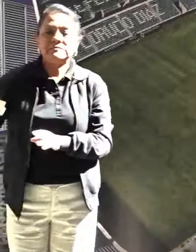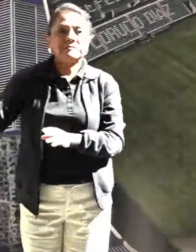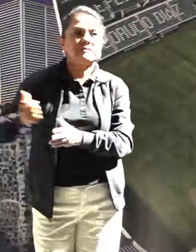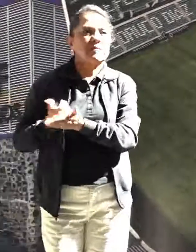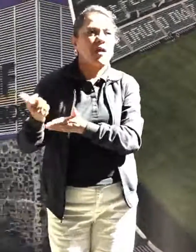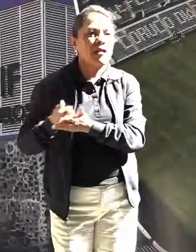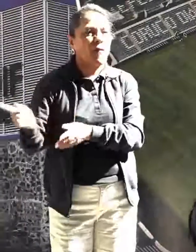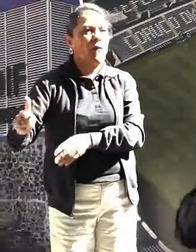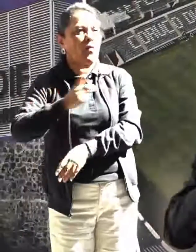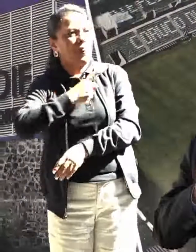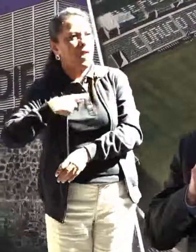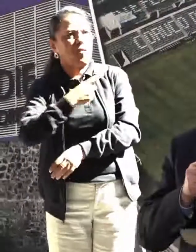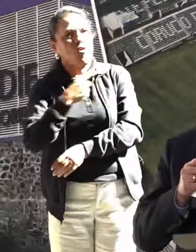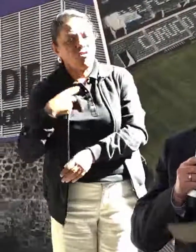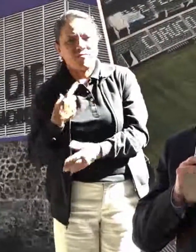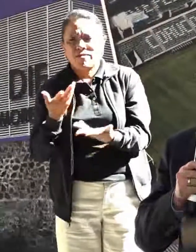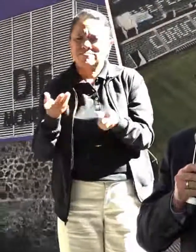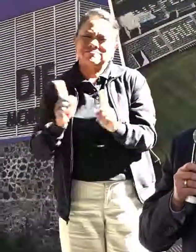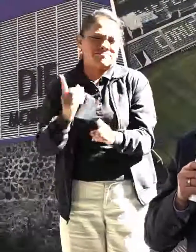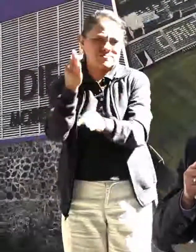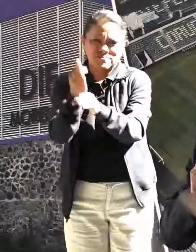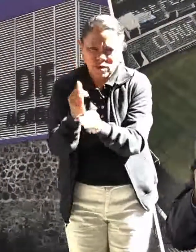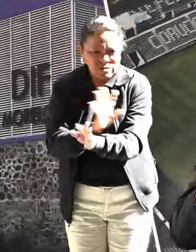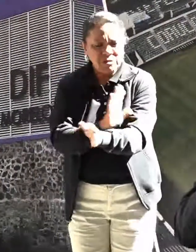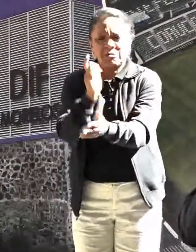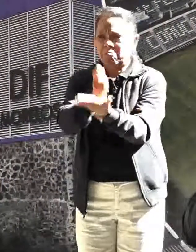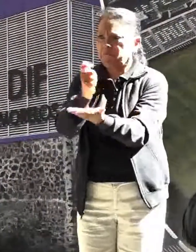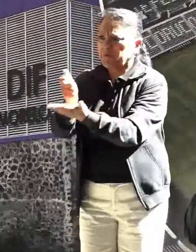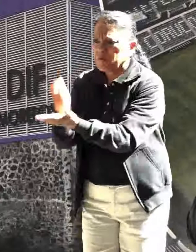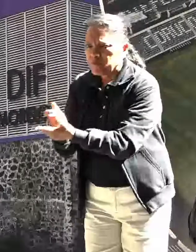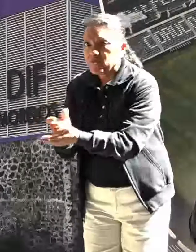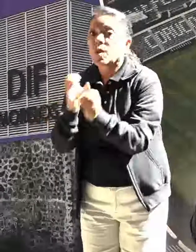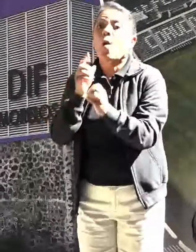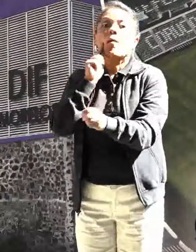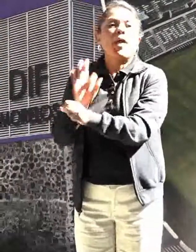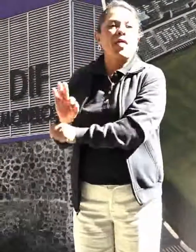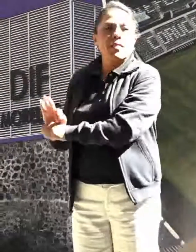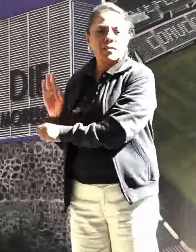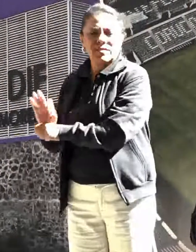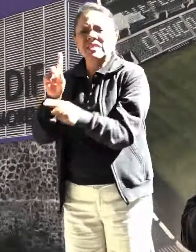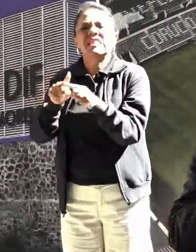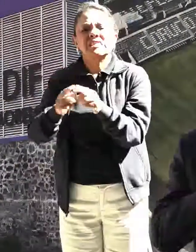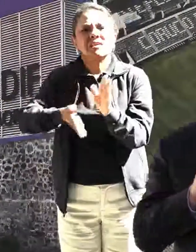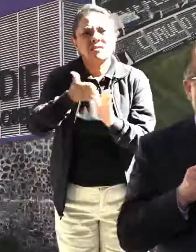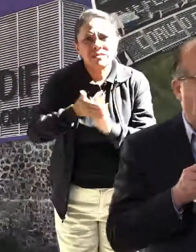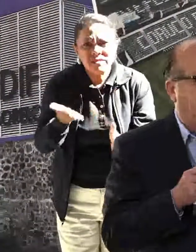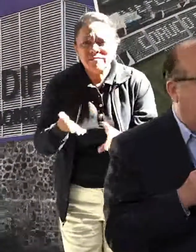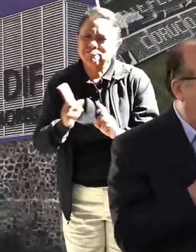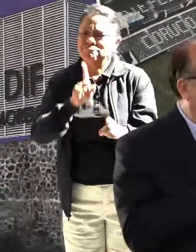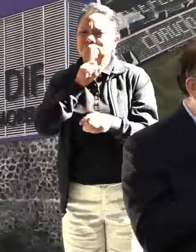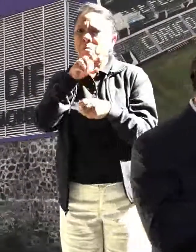que se hizo, a cuántos benefició, cuánto costó, quién la hizo y qué entidad la auditó. Nada que